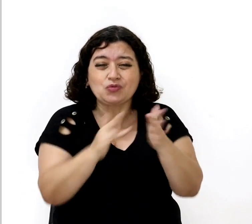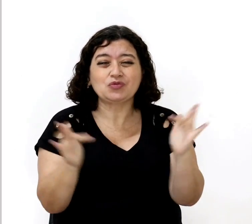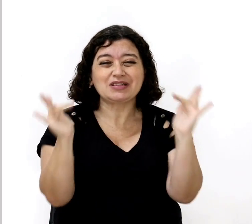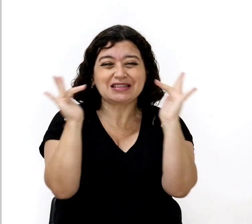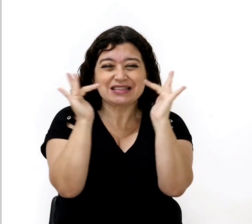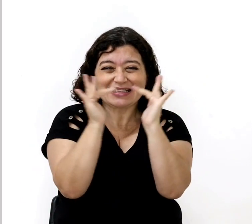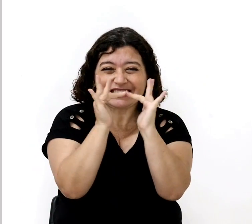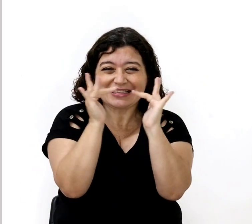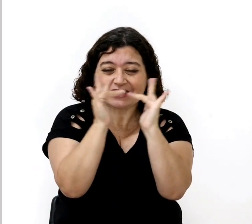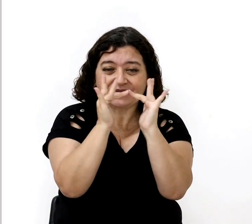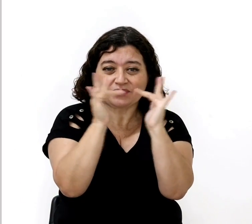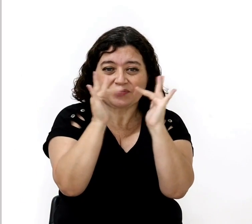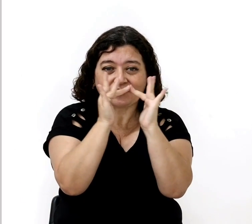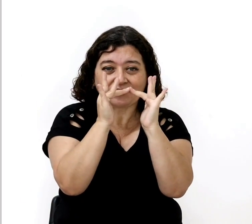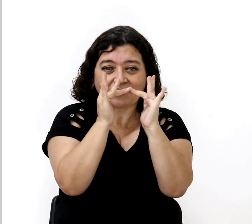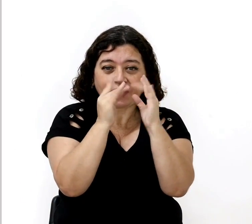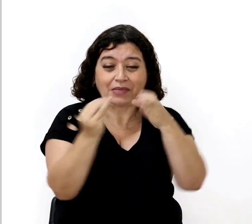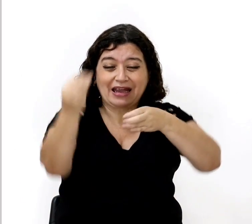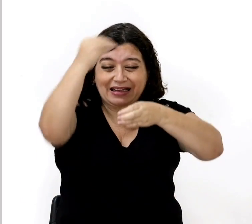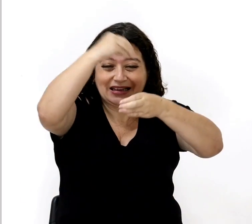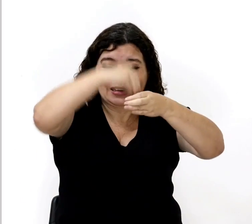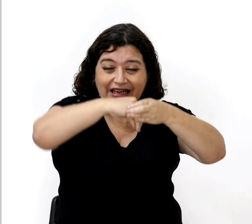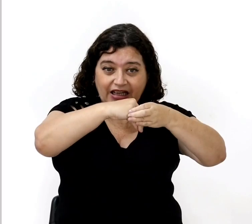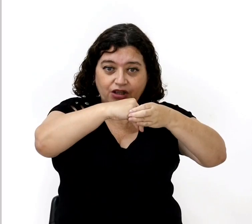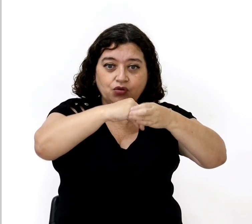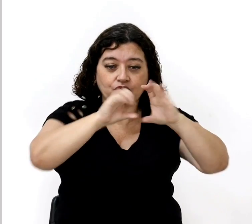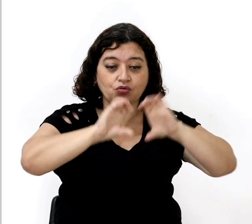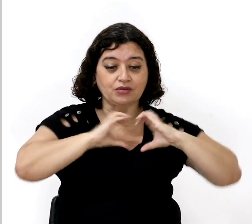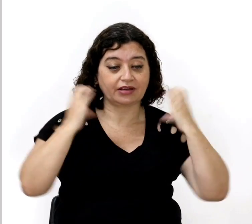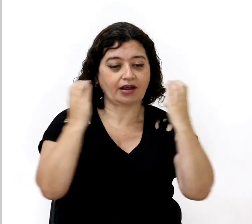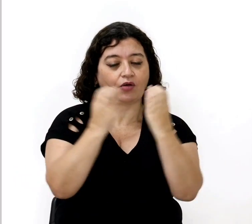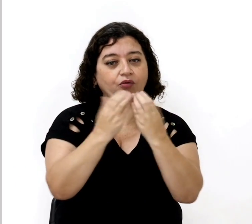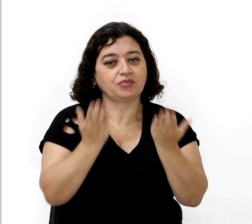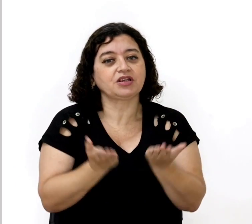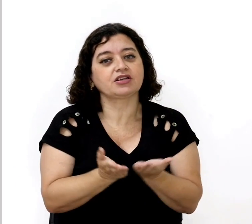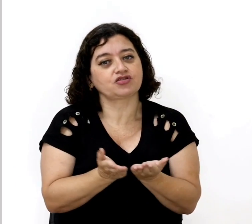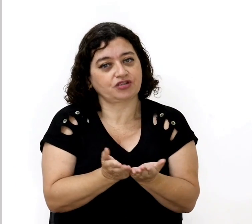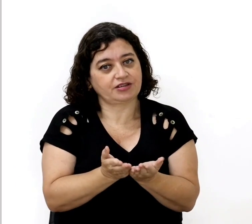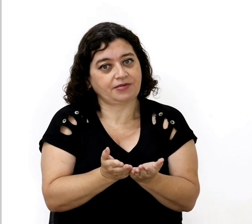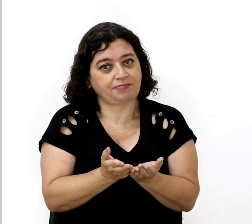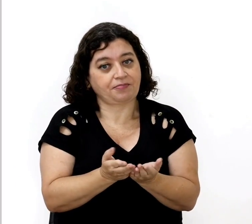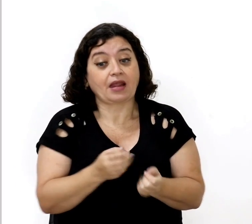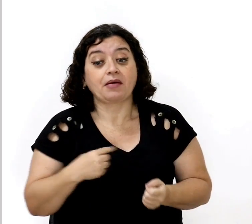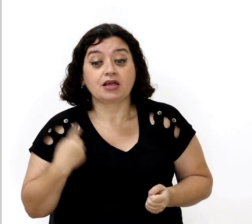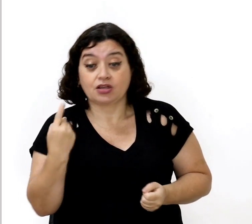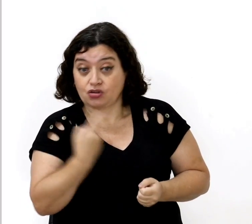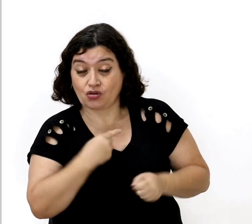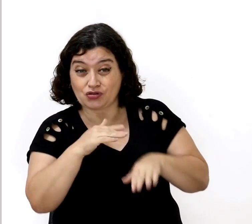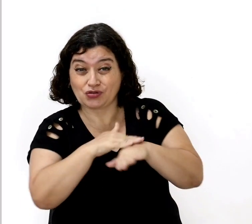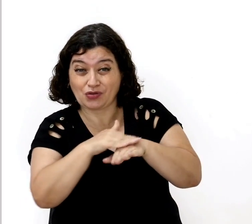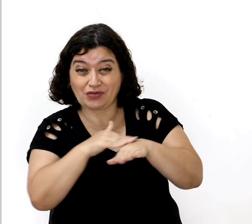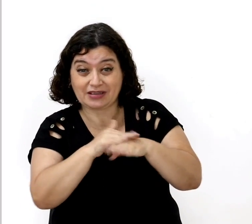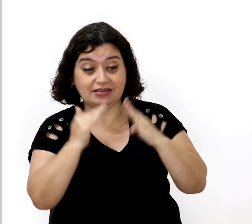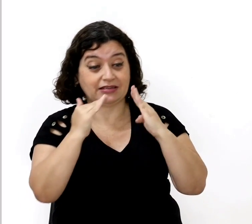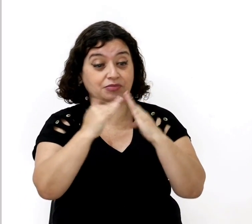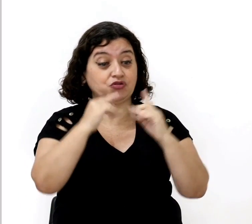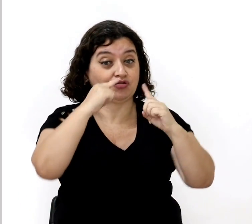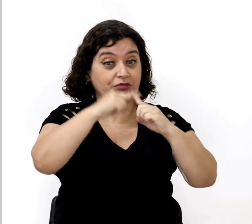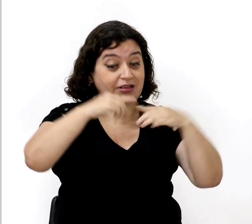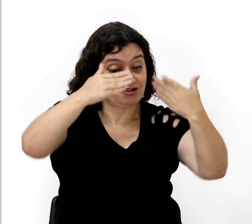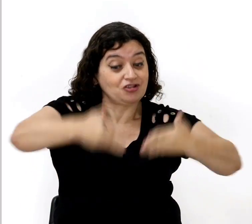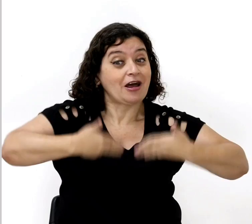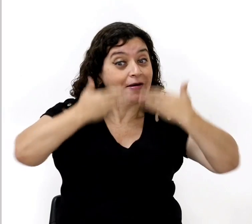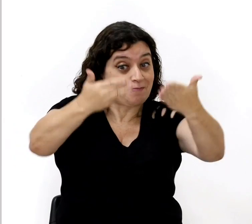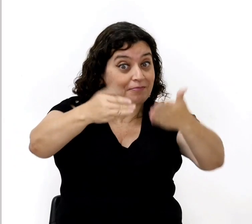sempre relacionadas com o lado de dentro da comunidade. Mas quando nós estamos falando de uma igreja para